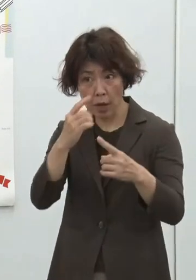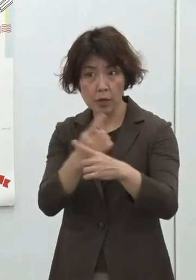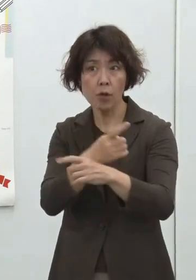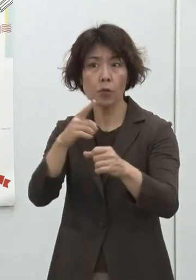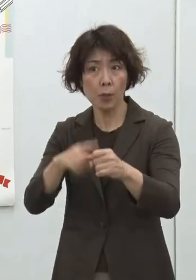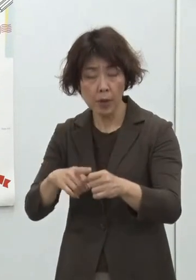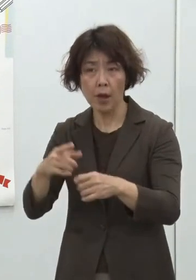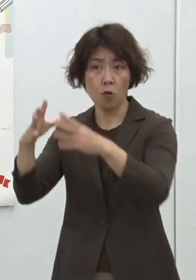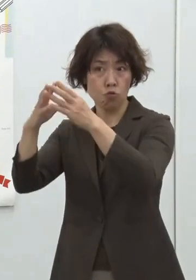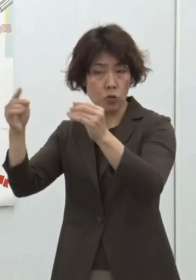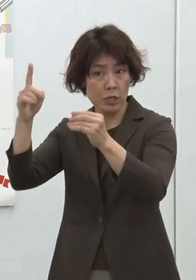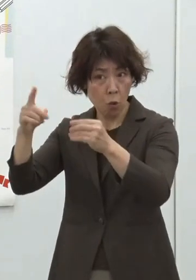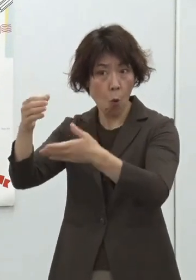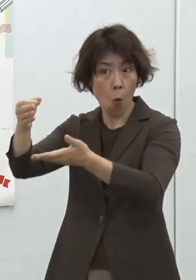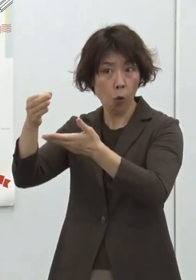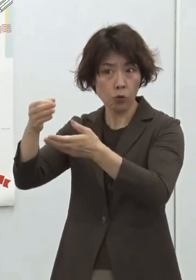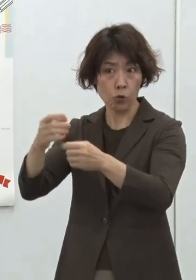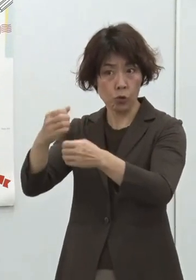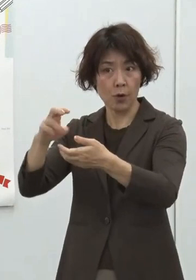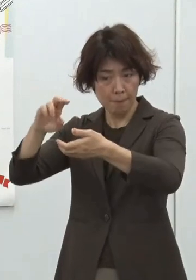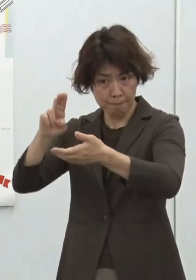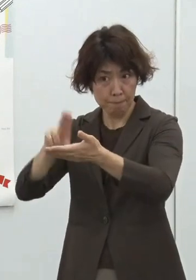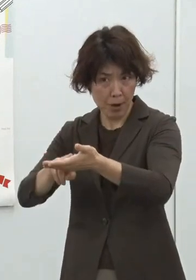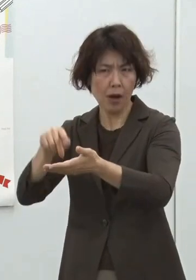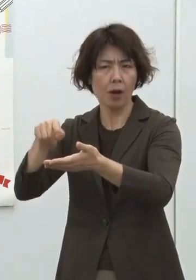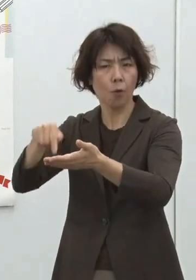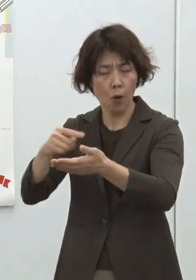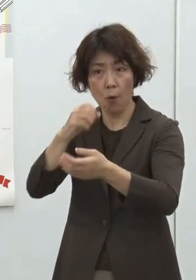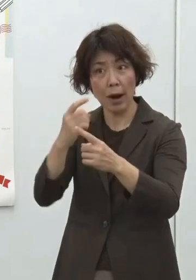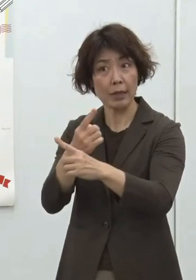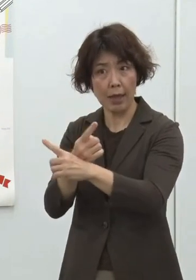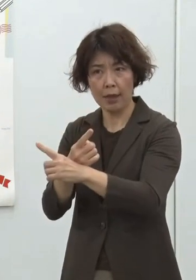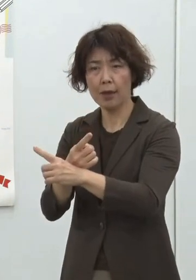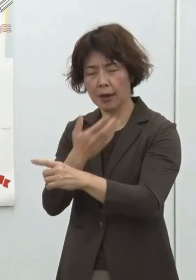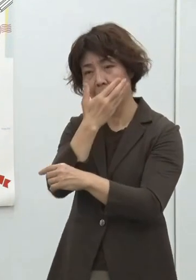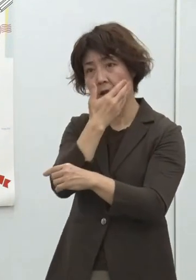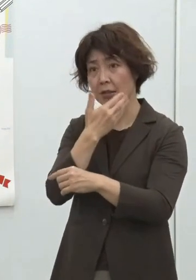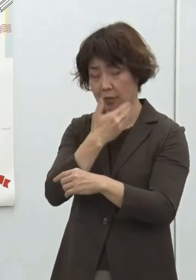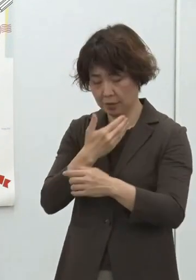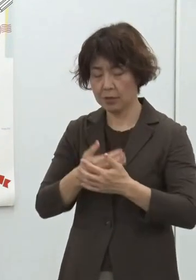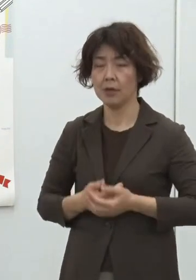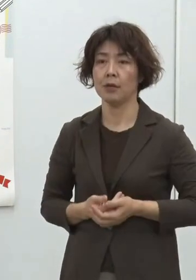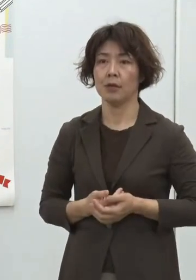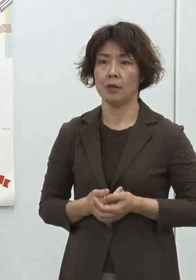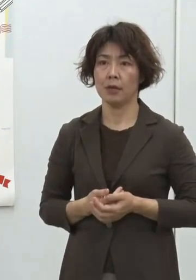報酬改定ですね、これが介護の報酬改定なんかは非常に重要になってくるかと思います